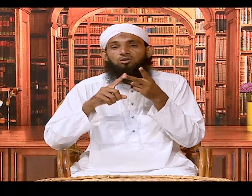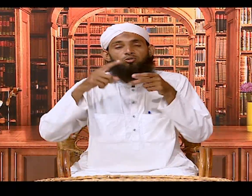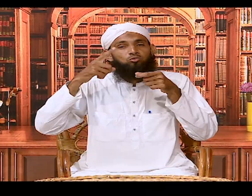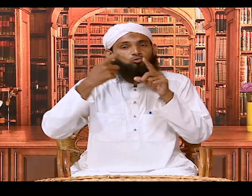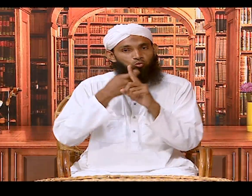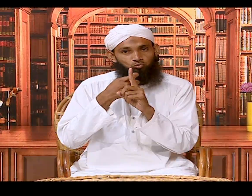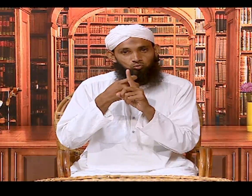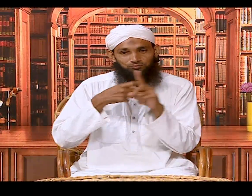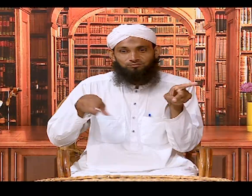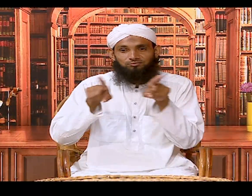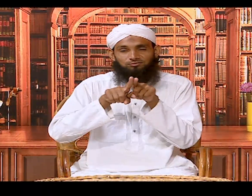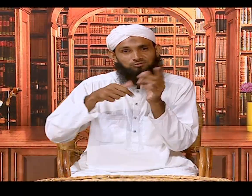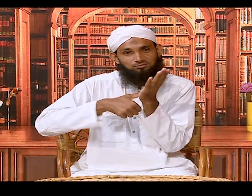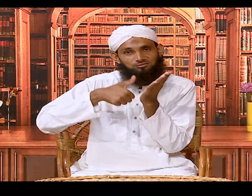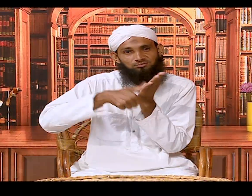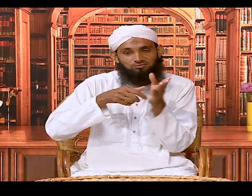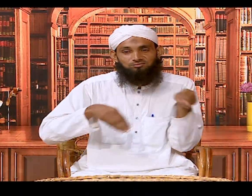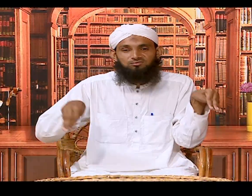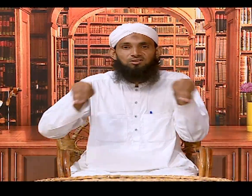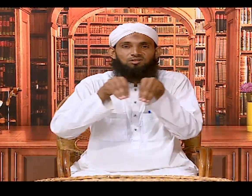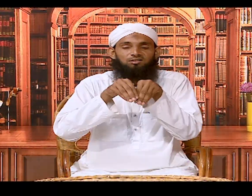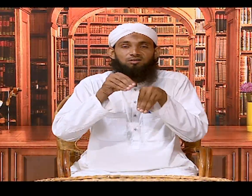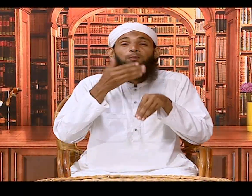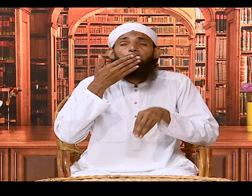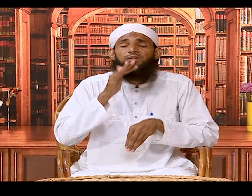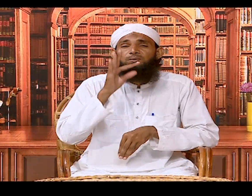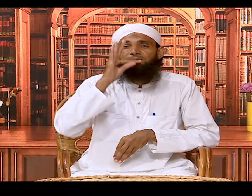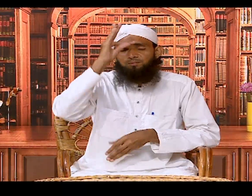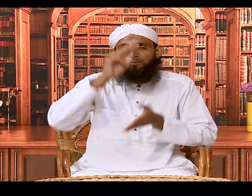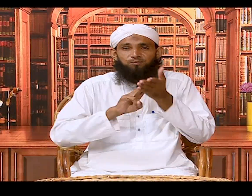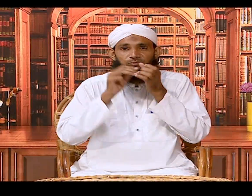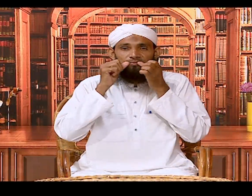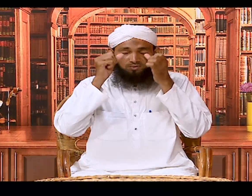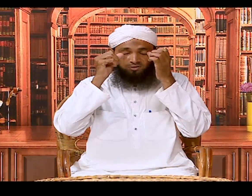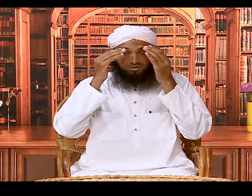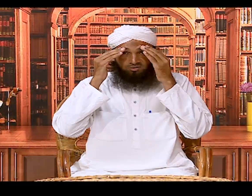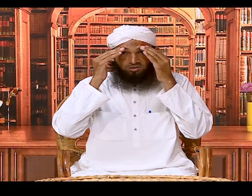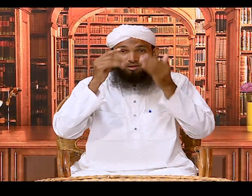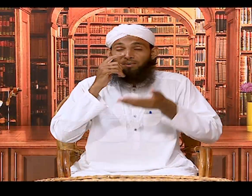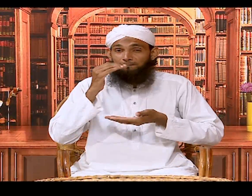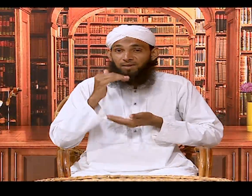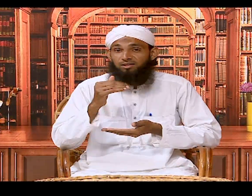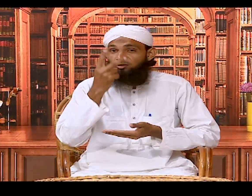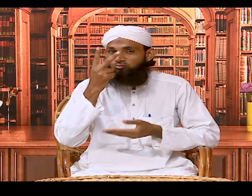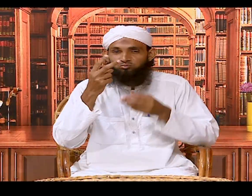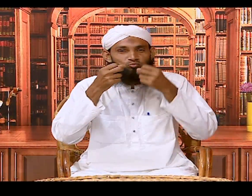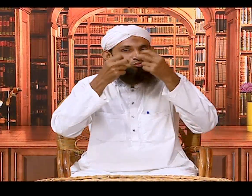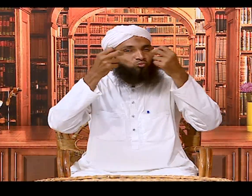رضی اللہ عنہما آئیں، یعنی حضور صلی اللہ علیہ وآلہ وصحبہ وسلم کی یہ دو شہزادیاں نور ہیں